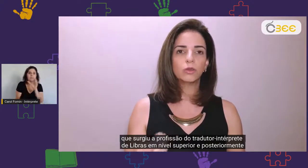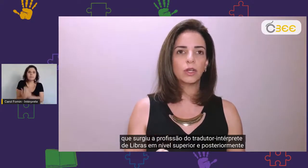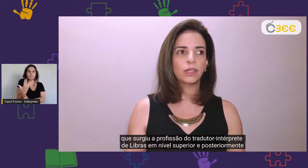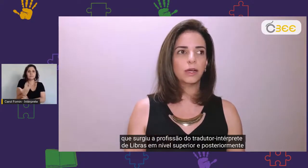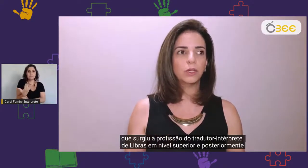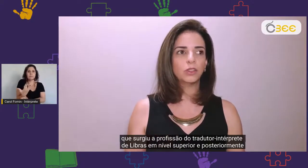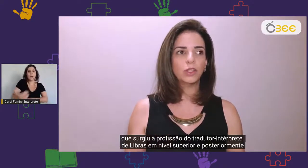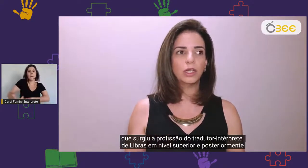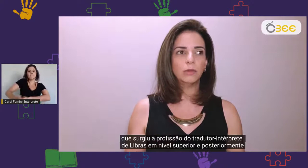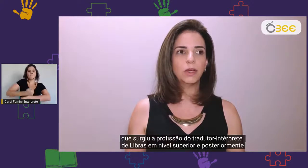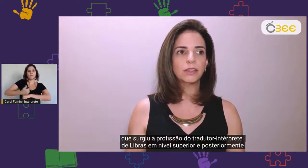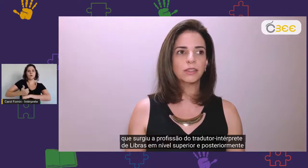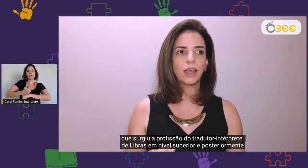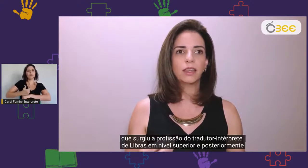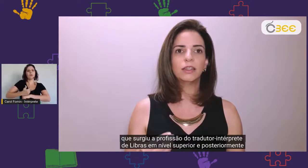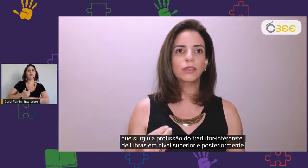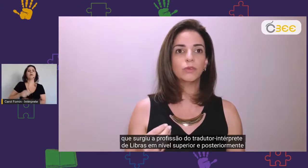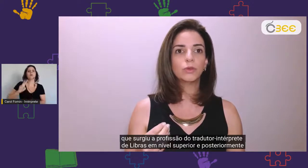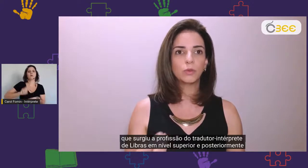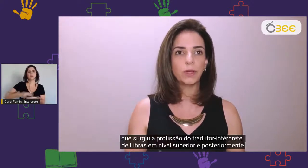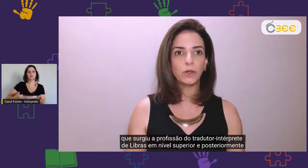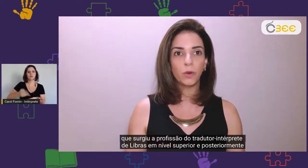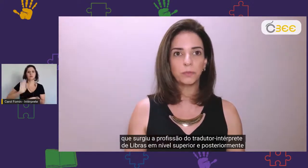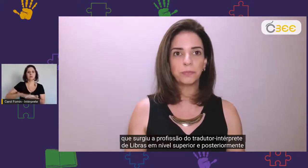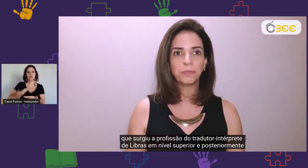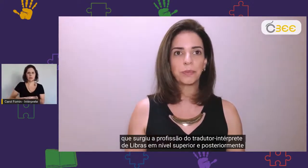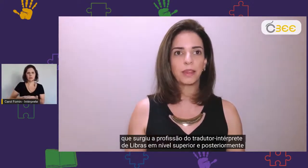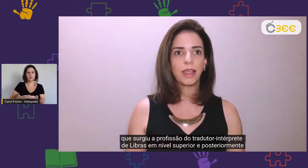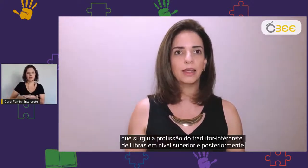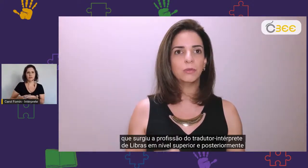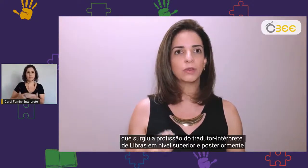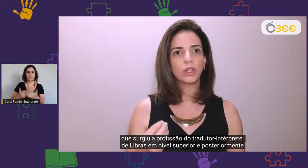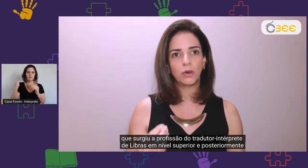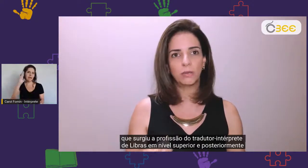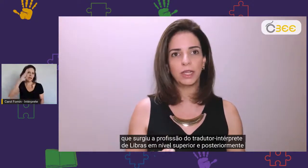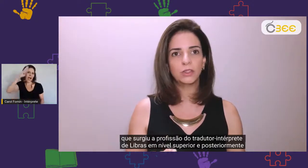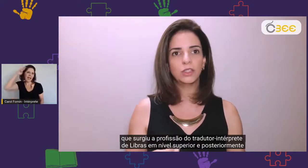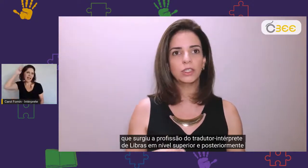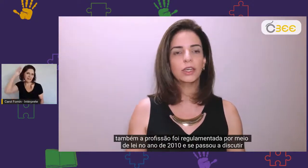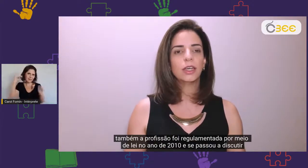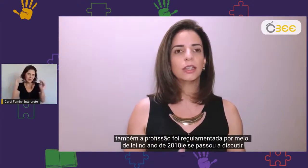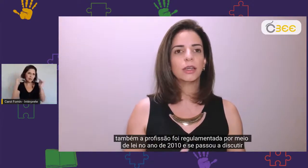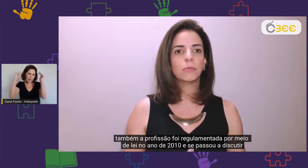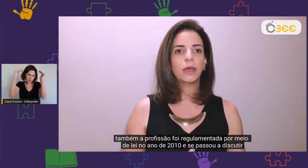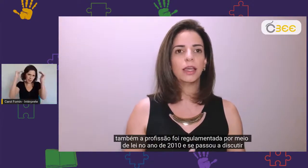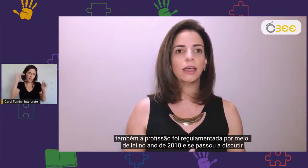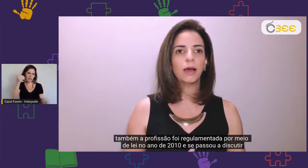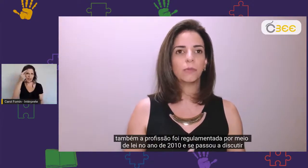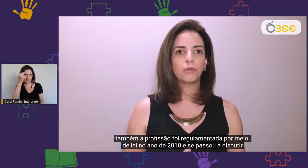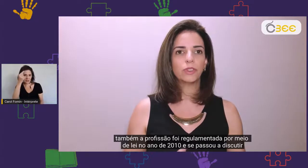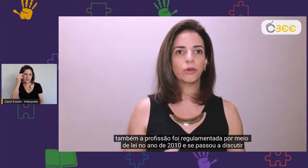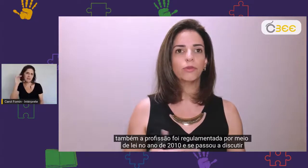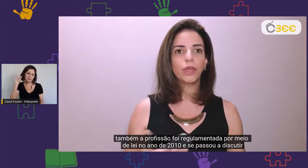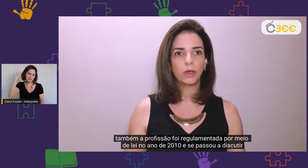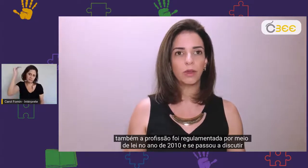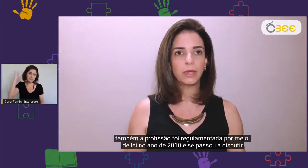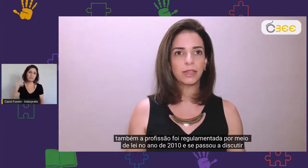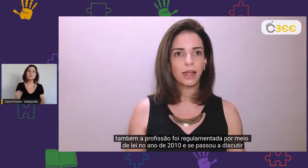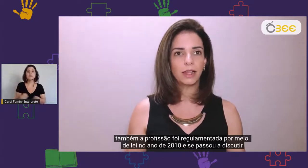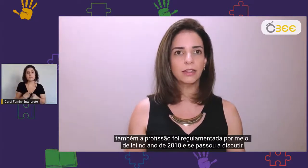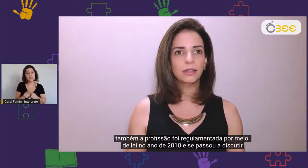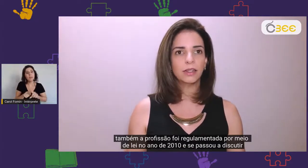do tradutor-intérprete de Libras em nível superior, né? E posteriormente também a profissão